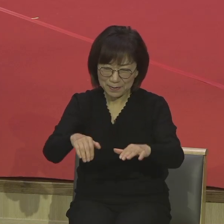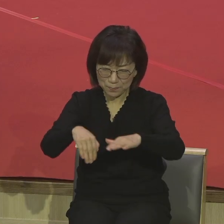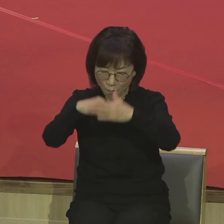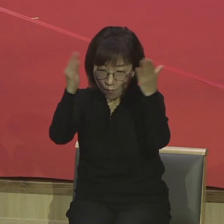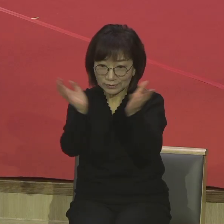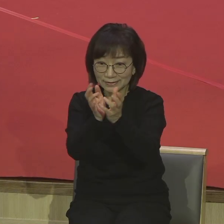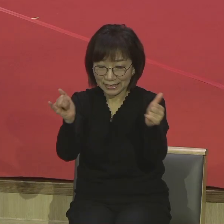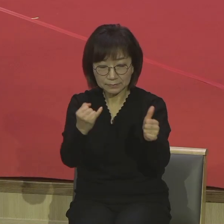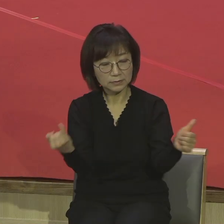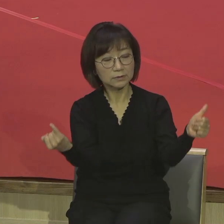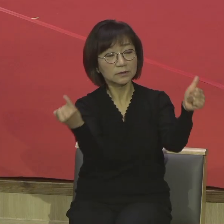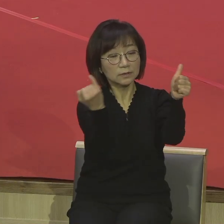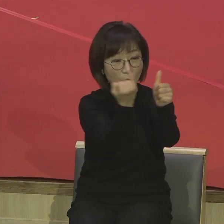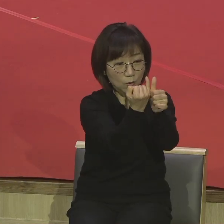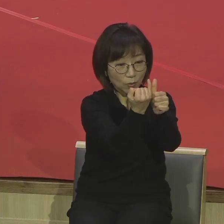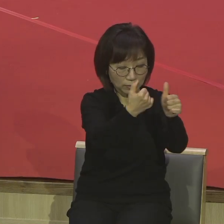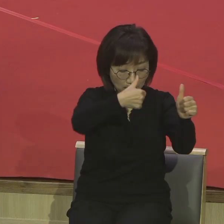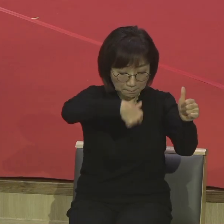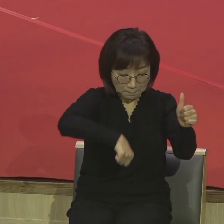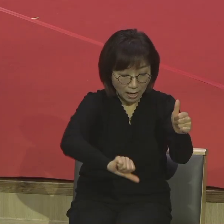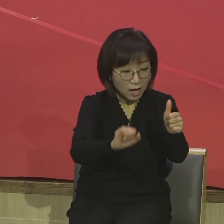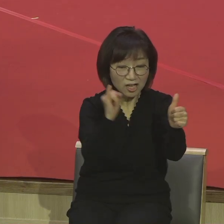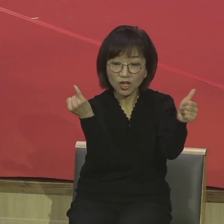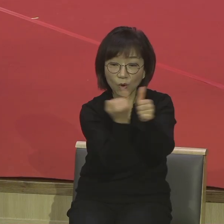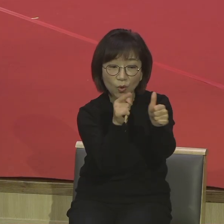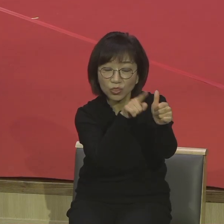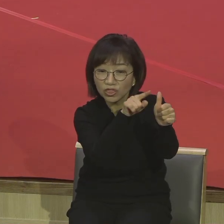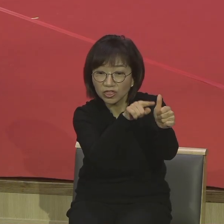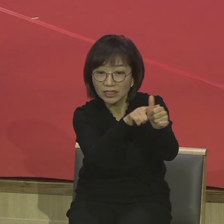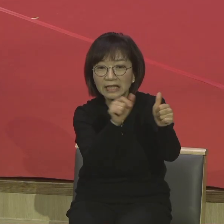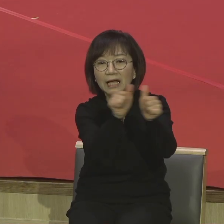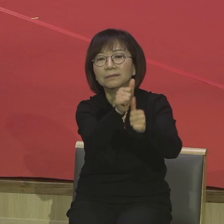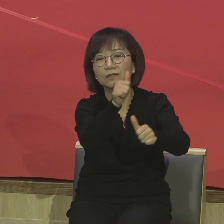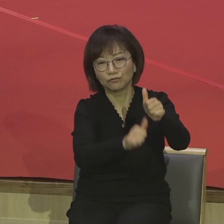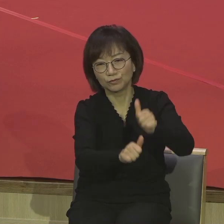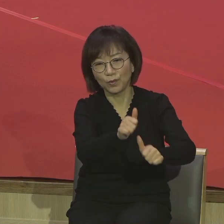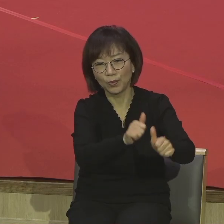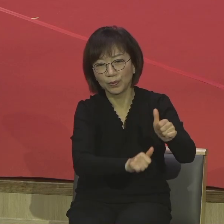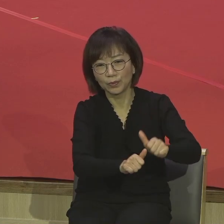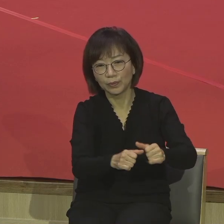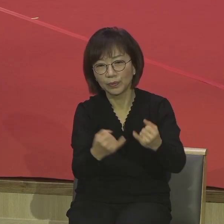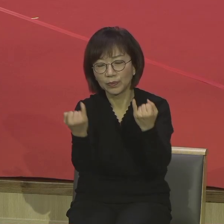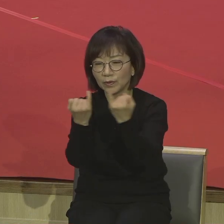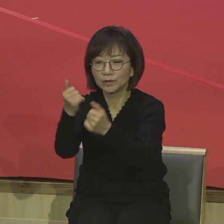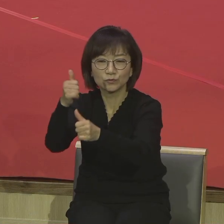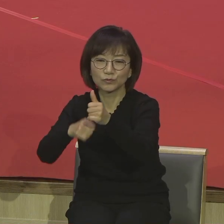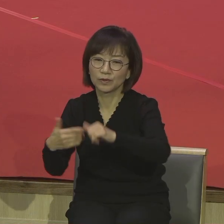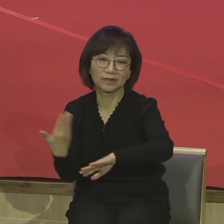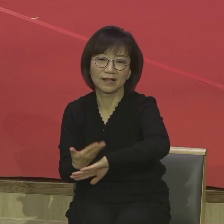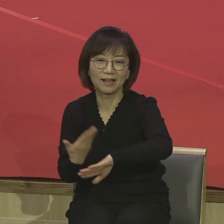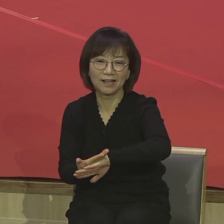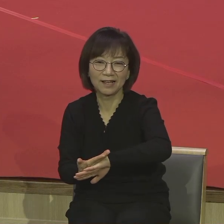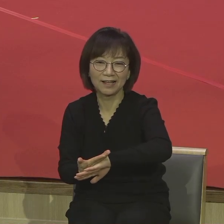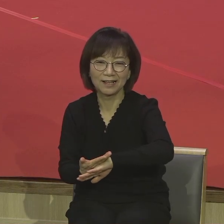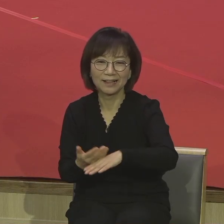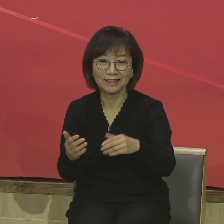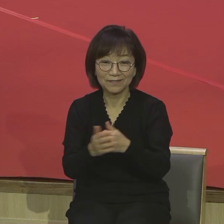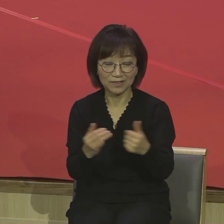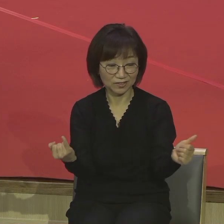그래서 죄가 없는 무지한 인간으로 오셔야만 했는데 이 방법이 여자의